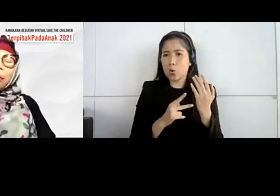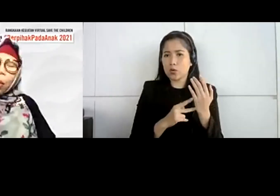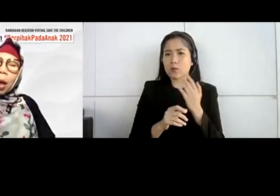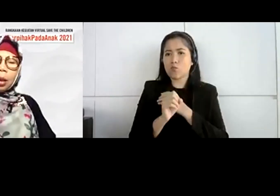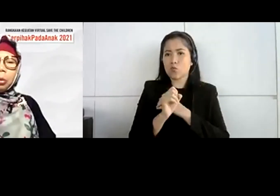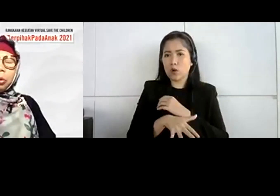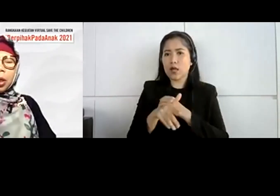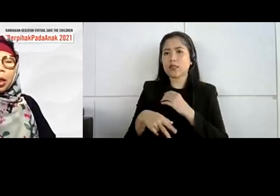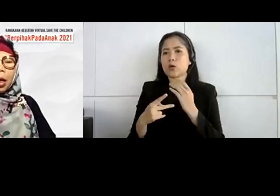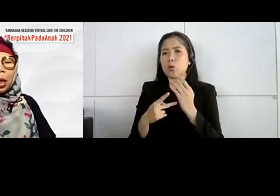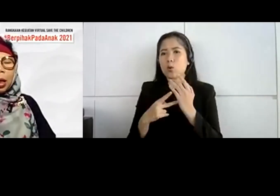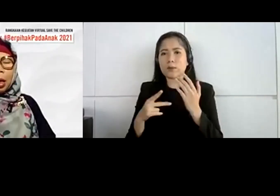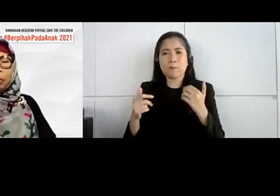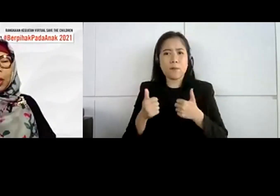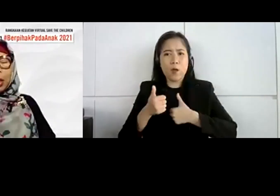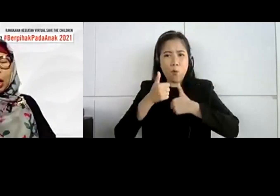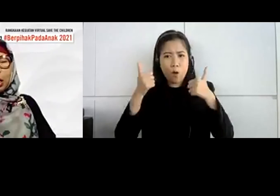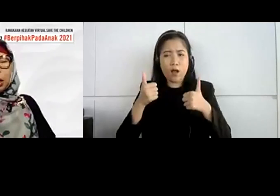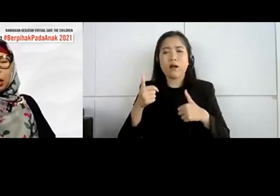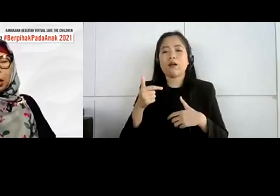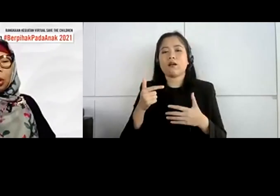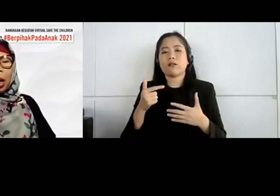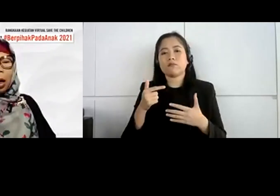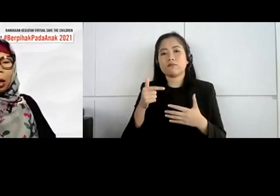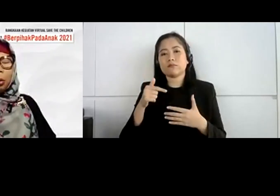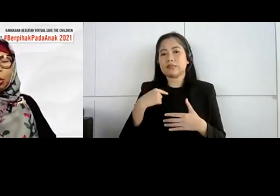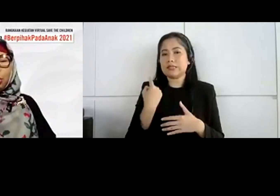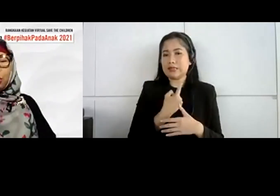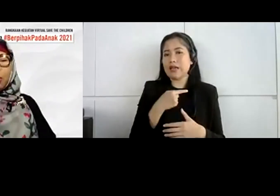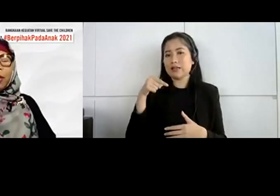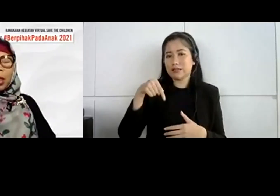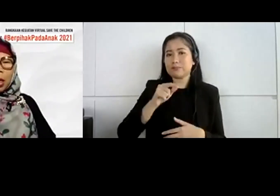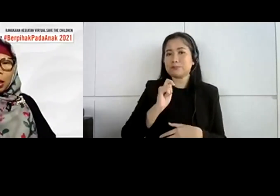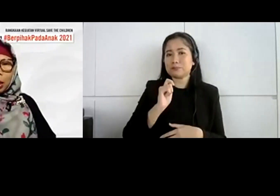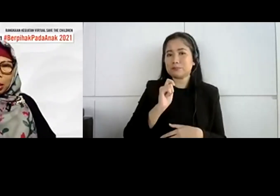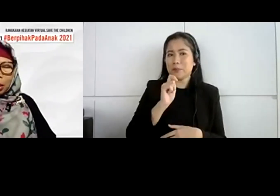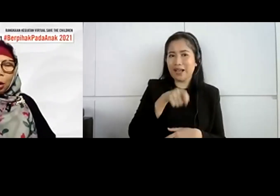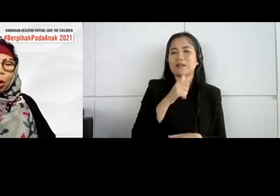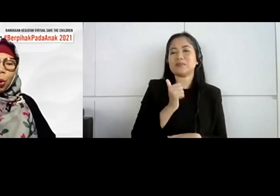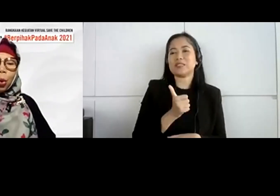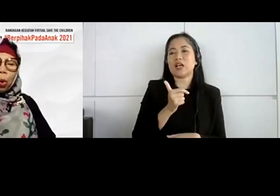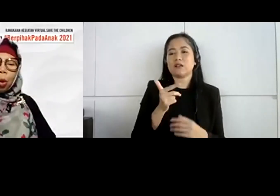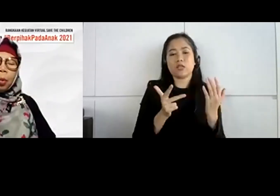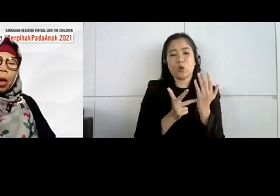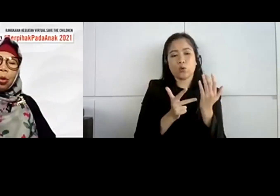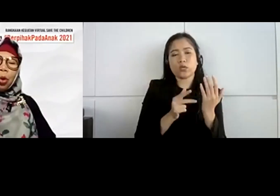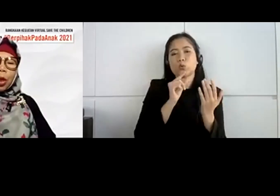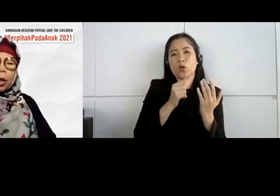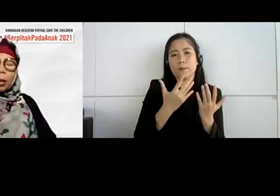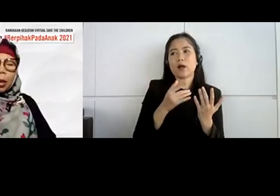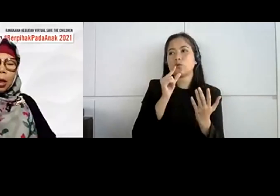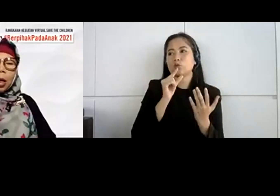dan kemewahan teknologi yang bisa kita gunakan untuk memfasilitasi, untuk